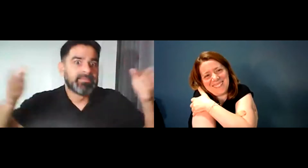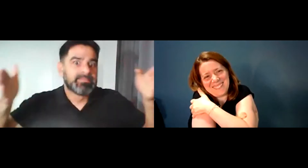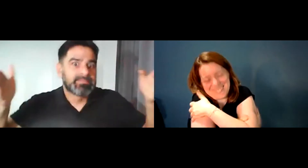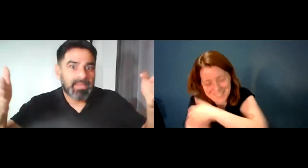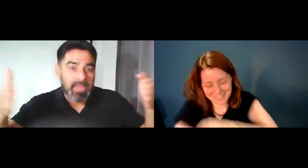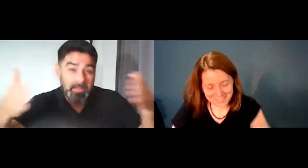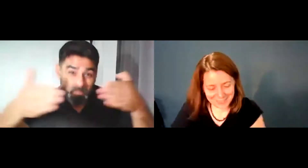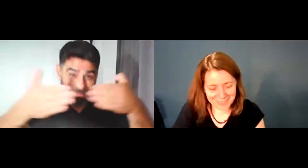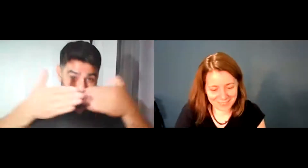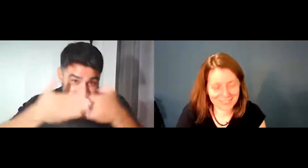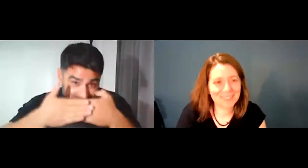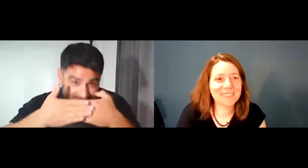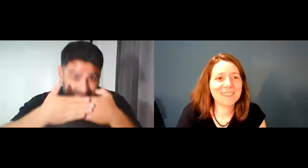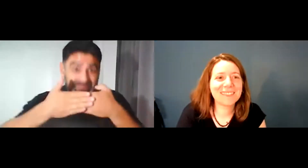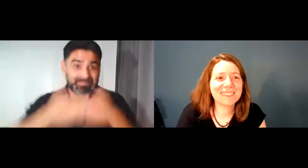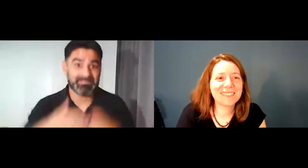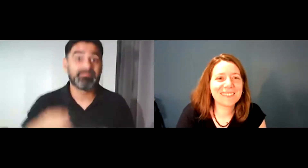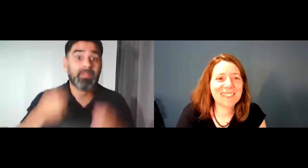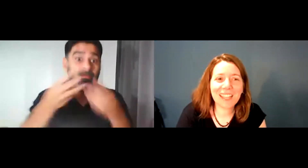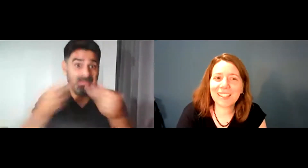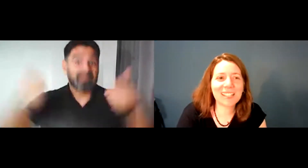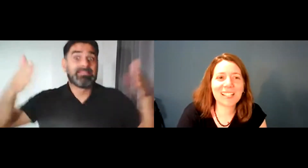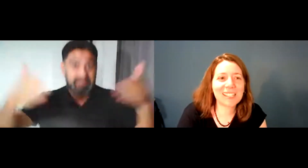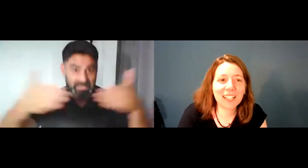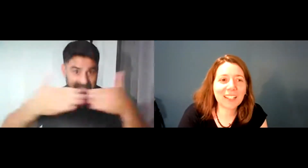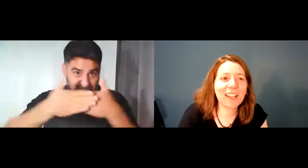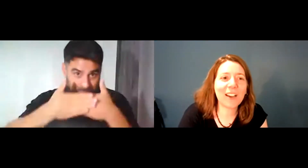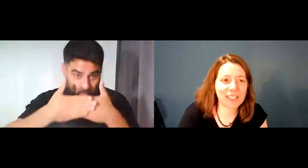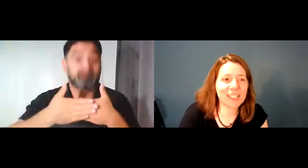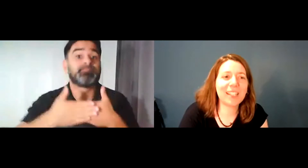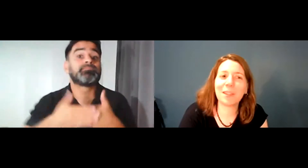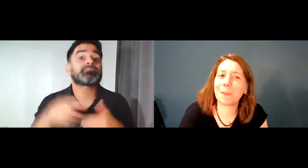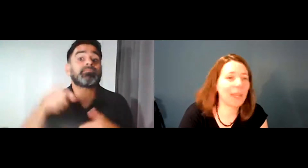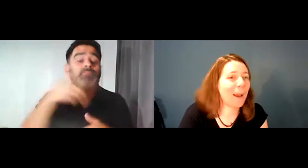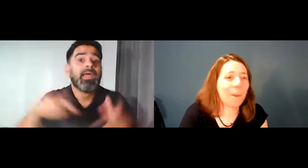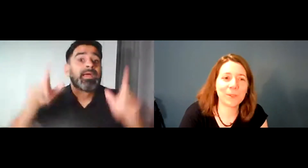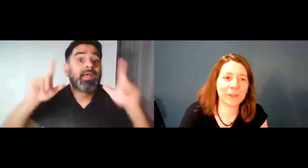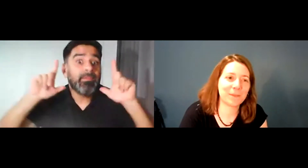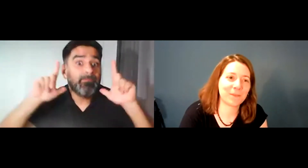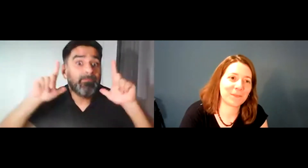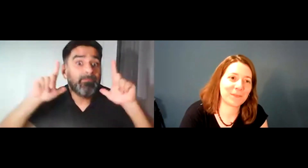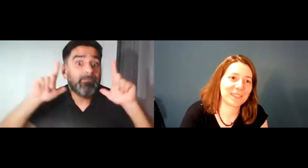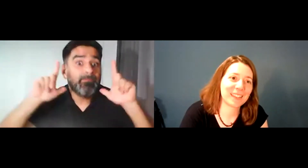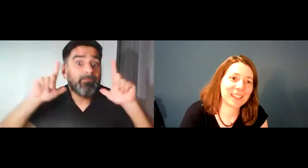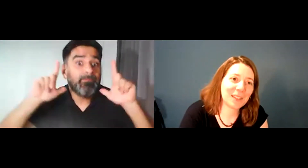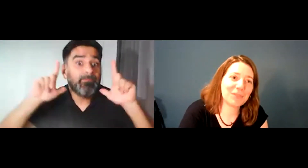llegó. Gracias. Gracias. El cierre, ahora sí, terminamos. Gracias. Que